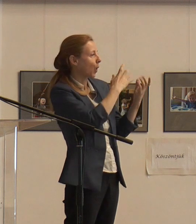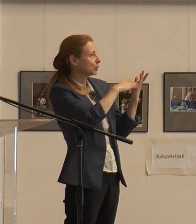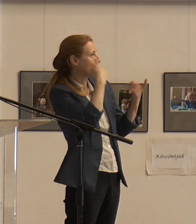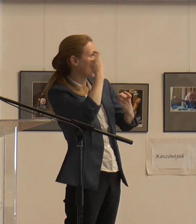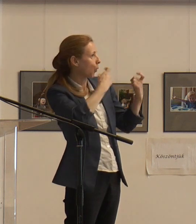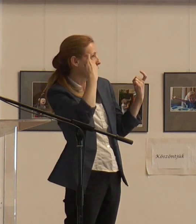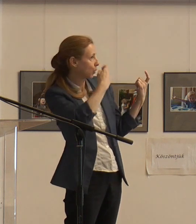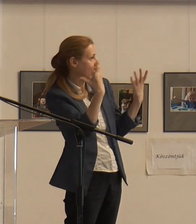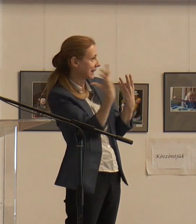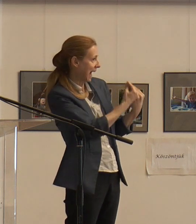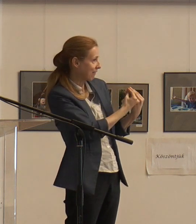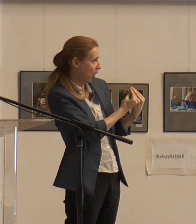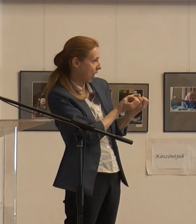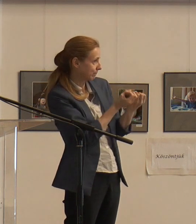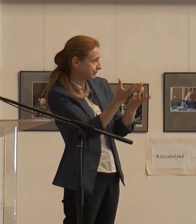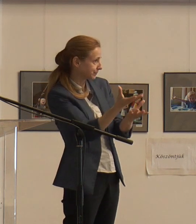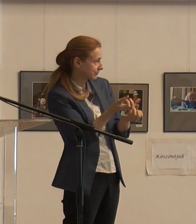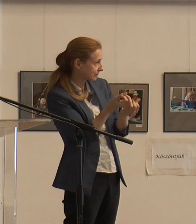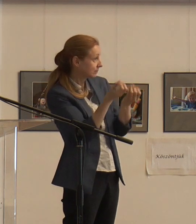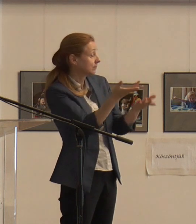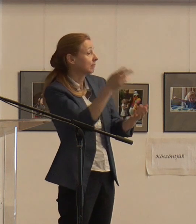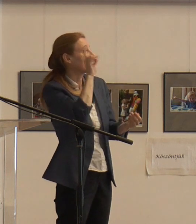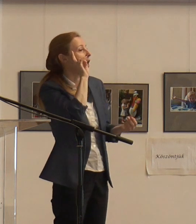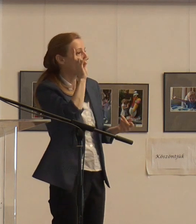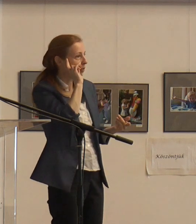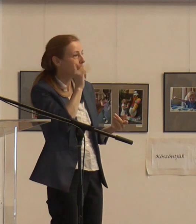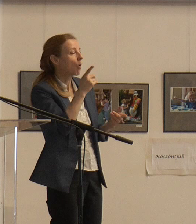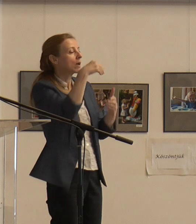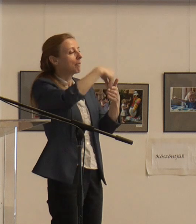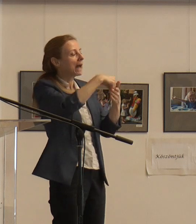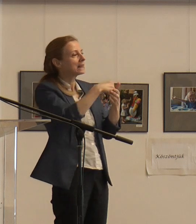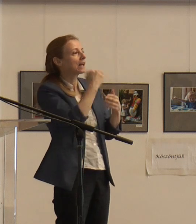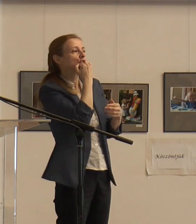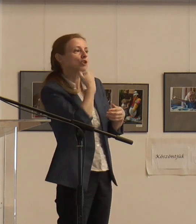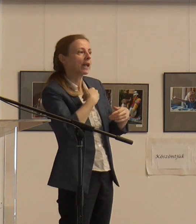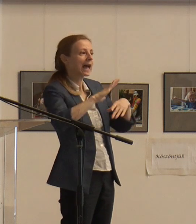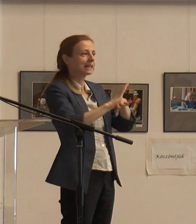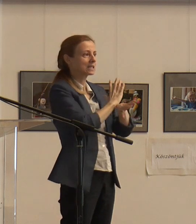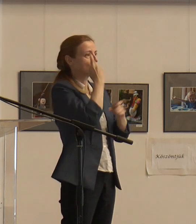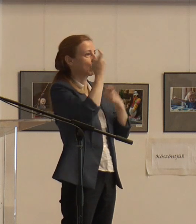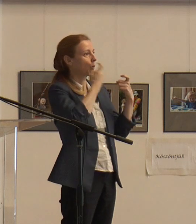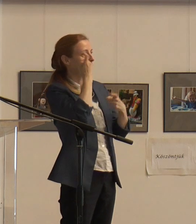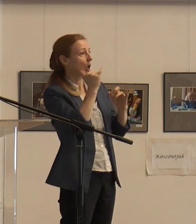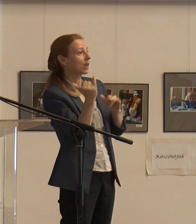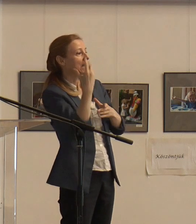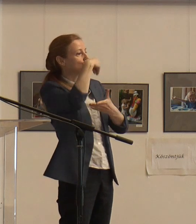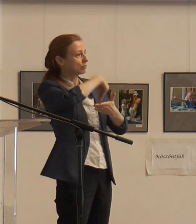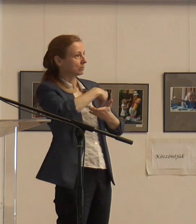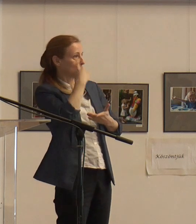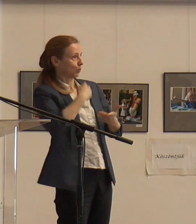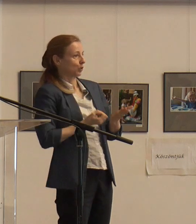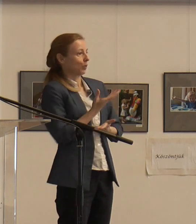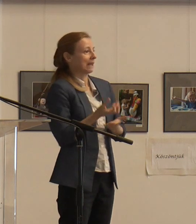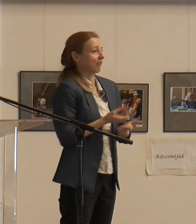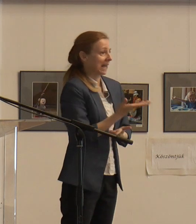gondolatával, akkor ezt a saját érzelmi gondolatainkat is kifejezhetjük.